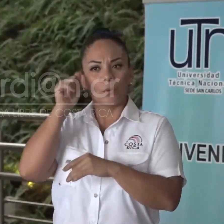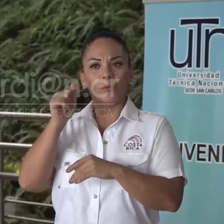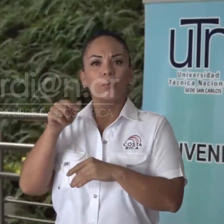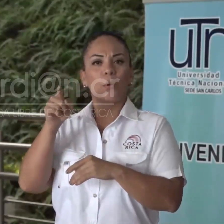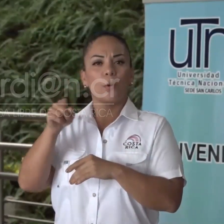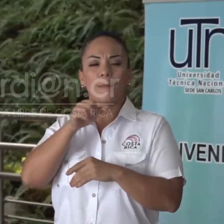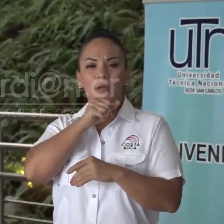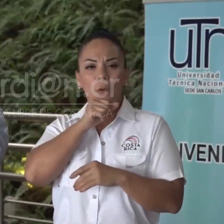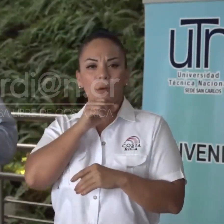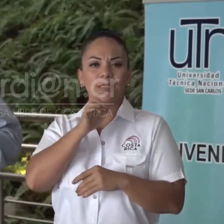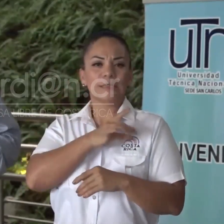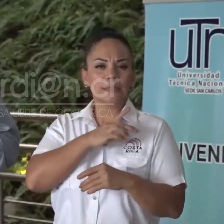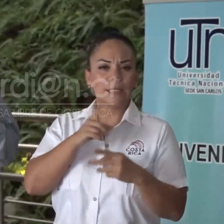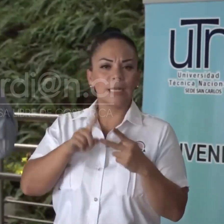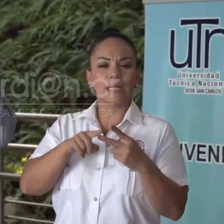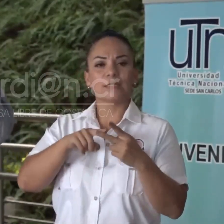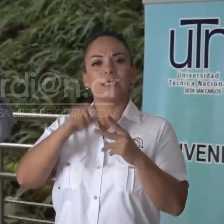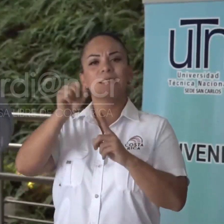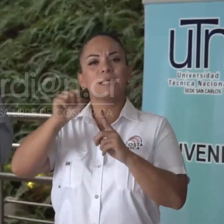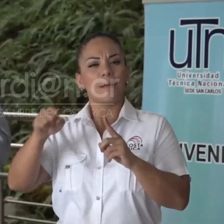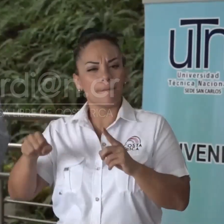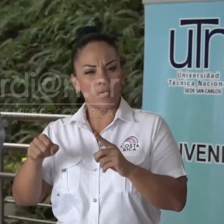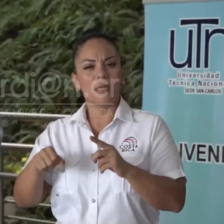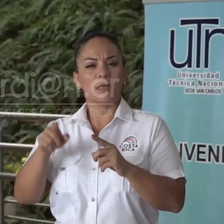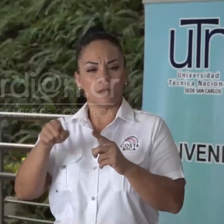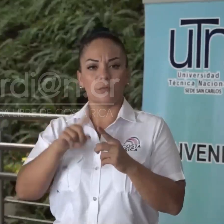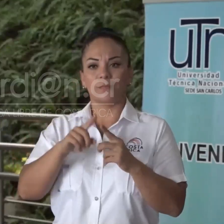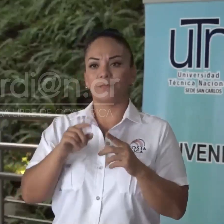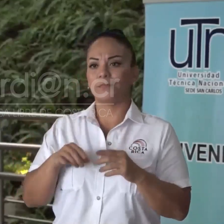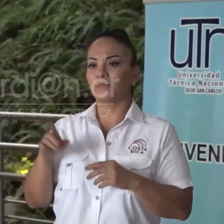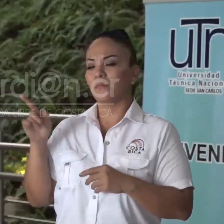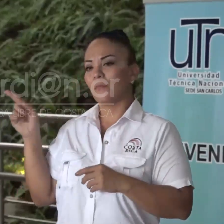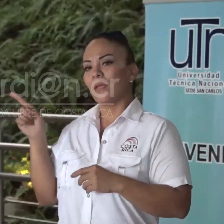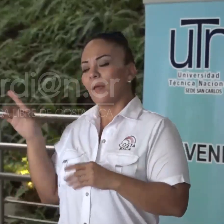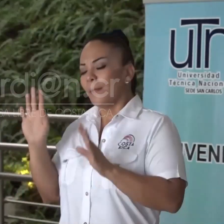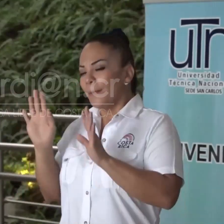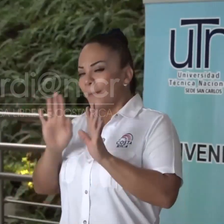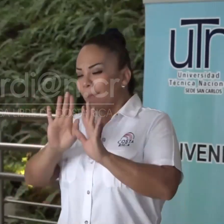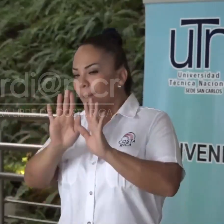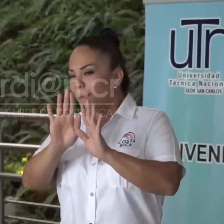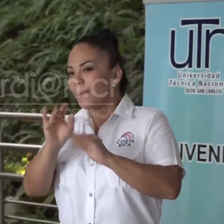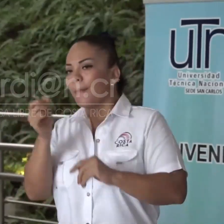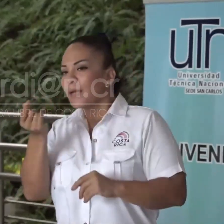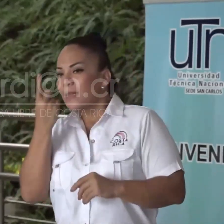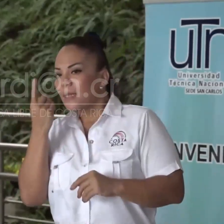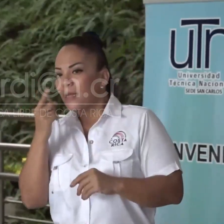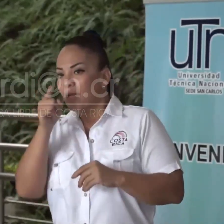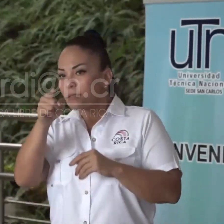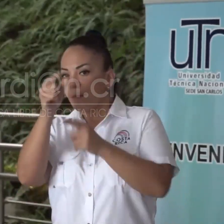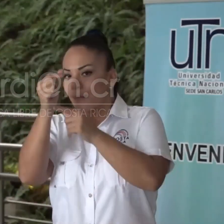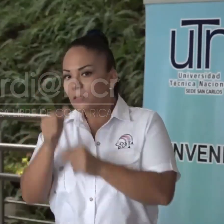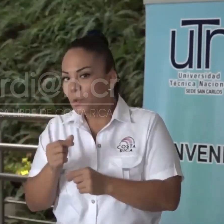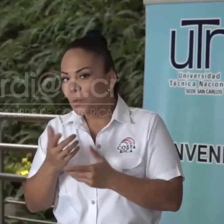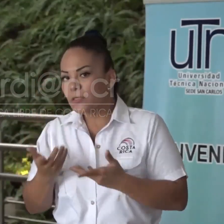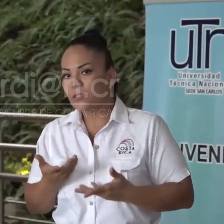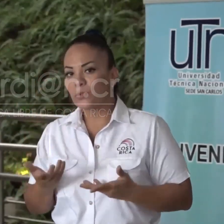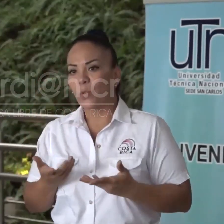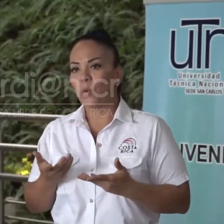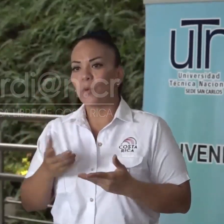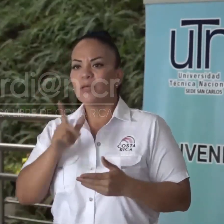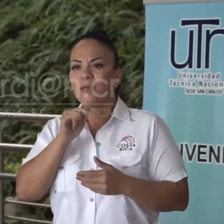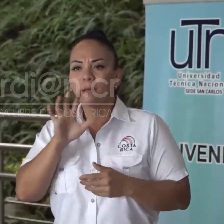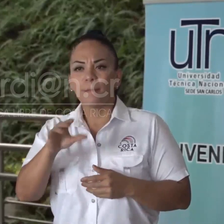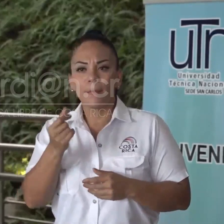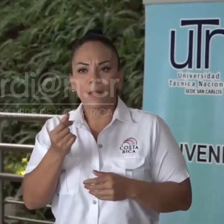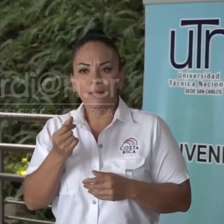Sarapiquí. Esa es la incertidumbre que tienen ellos. Y lo otro, nada más. Pero para entender, ¿eso es un presupuesto de